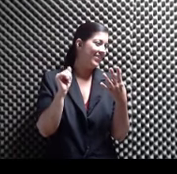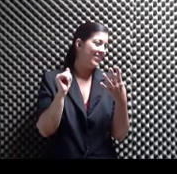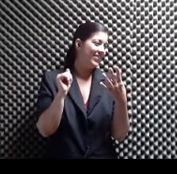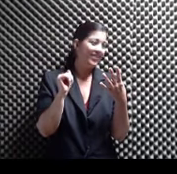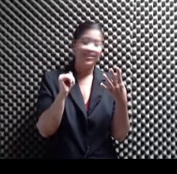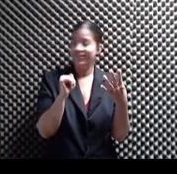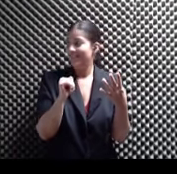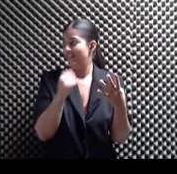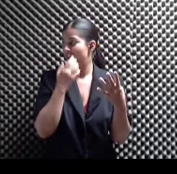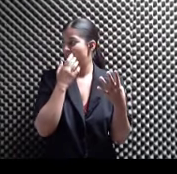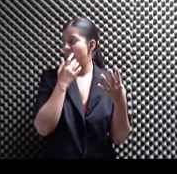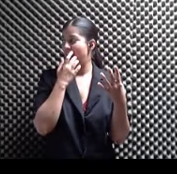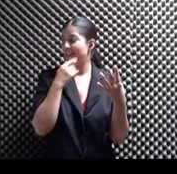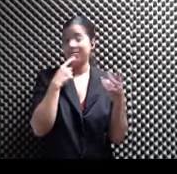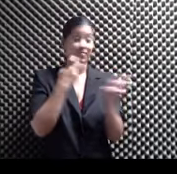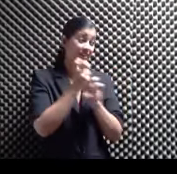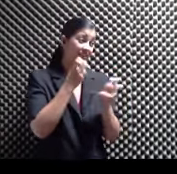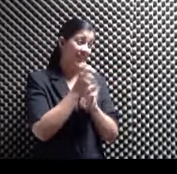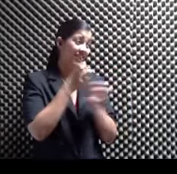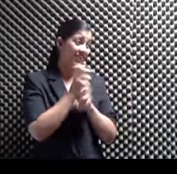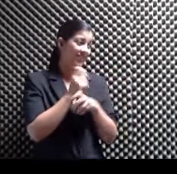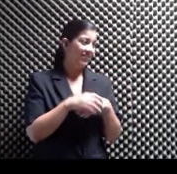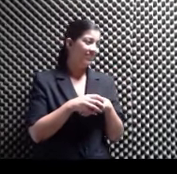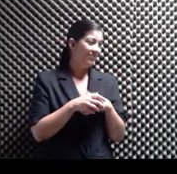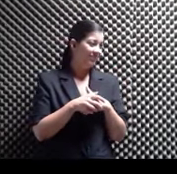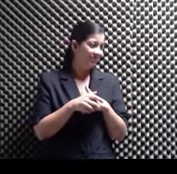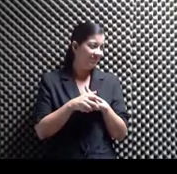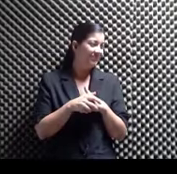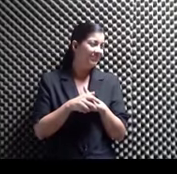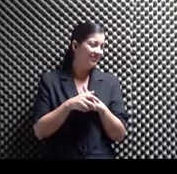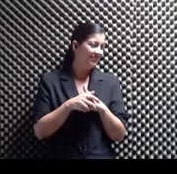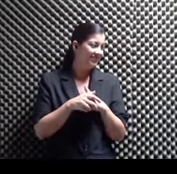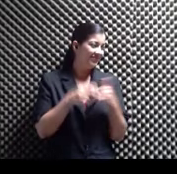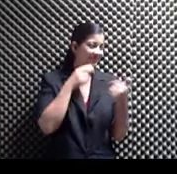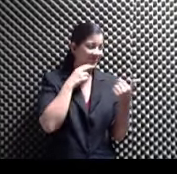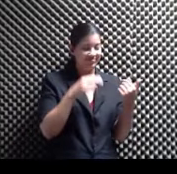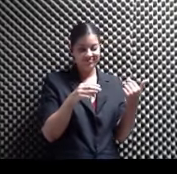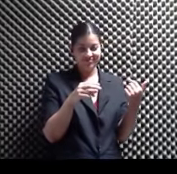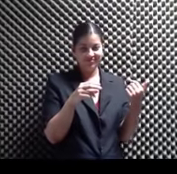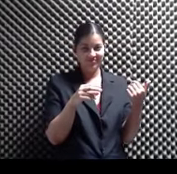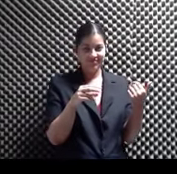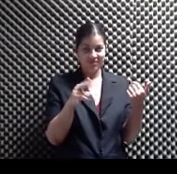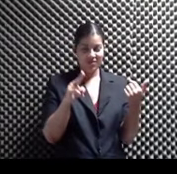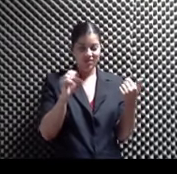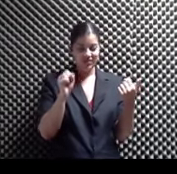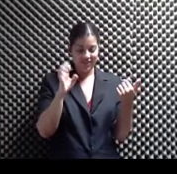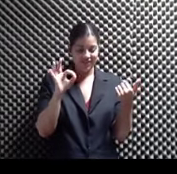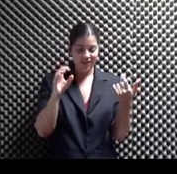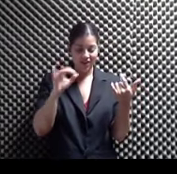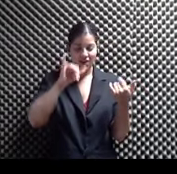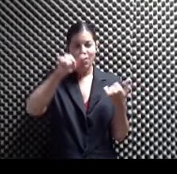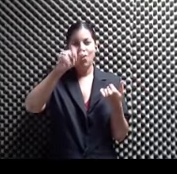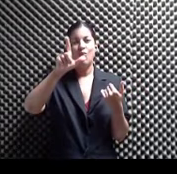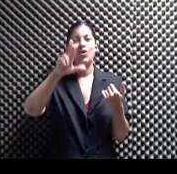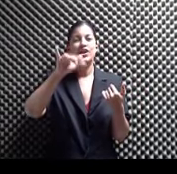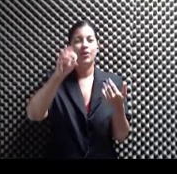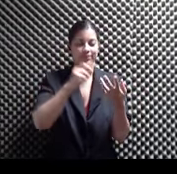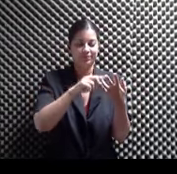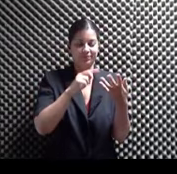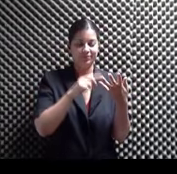Este está tripeándome, ¿verdad? Javier está tripeándome. Yusef Soto Villarini, Julio Morales,